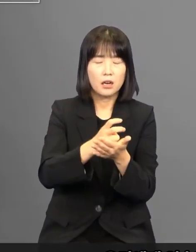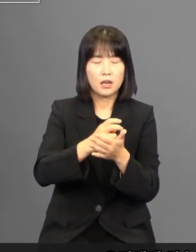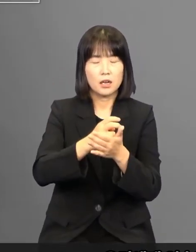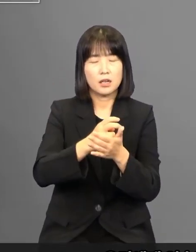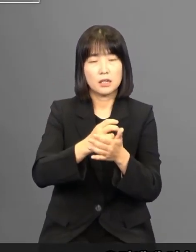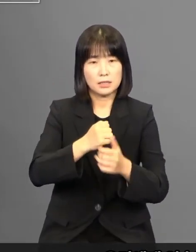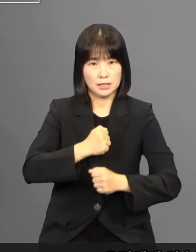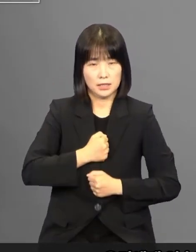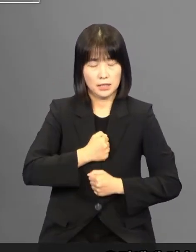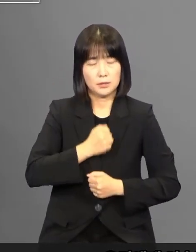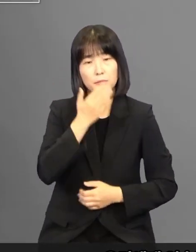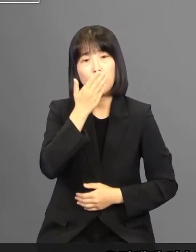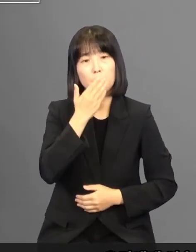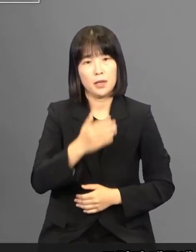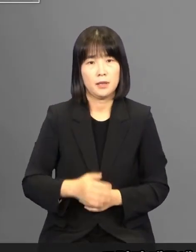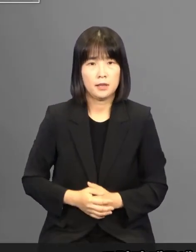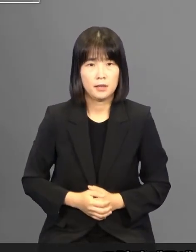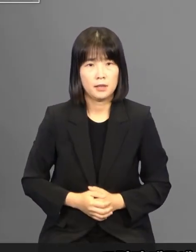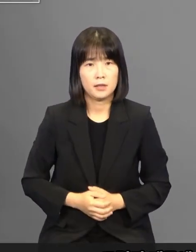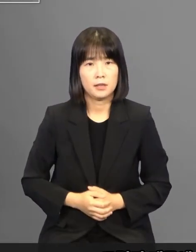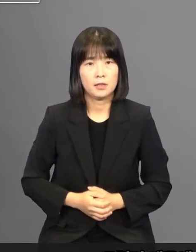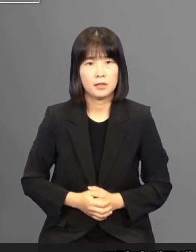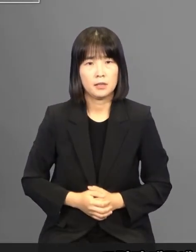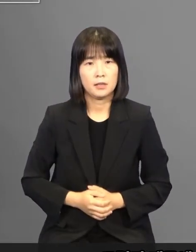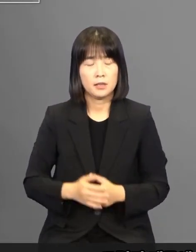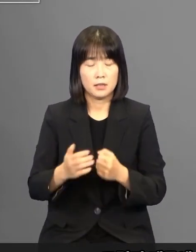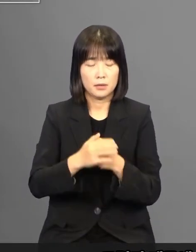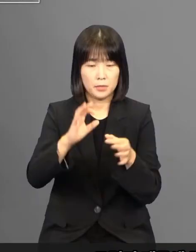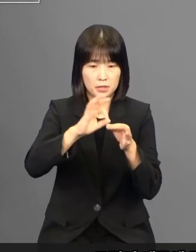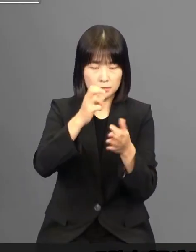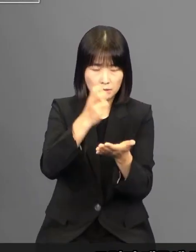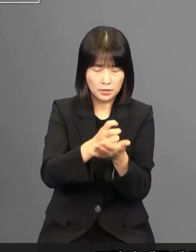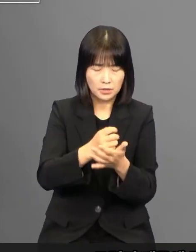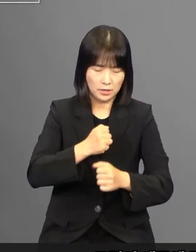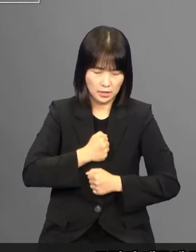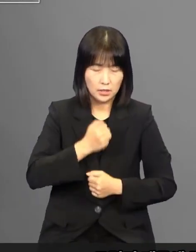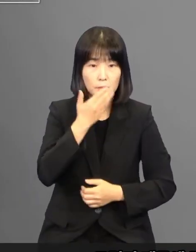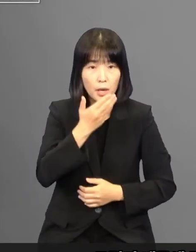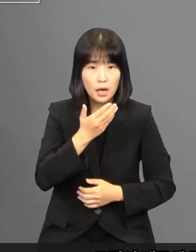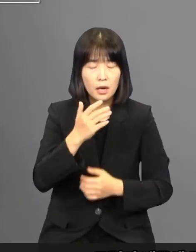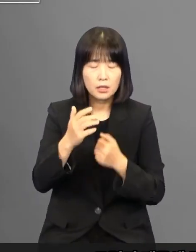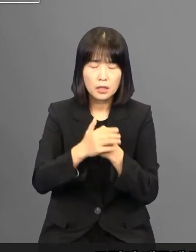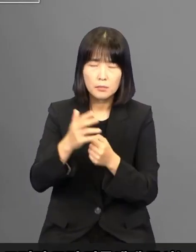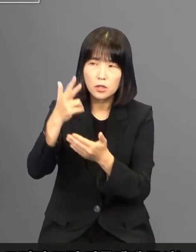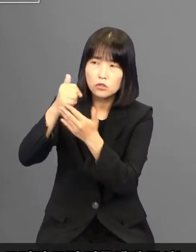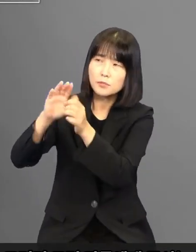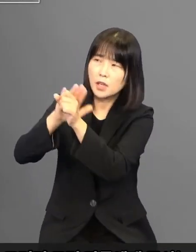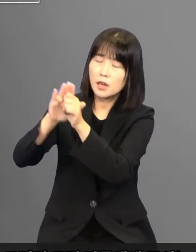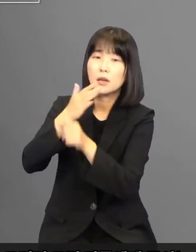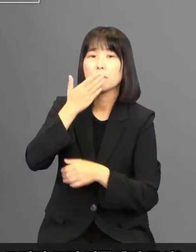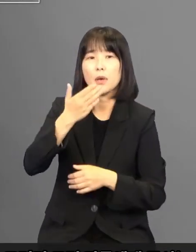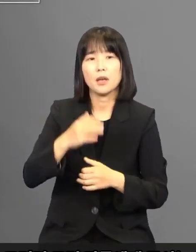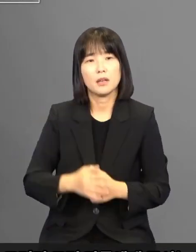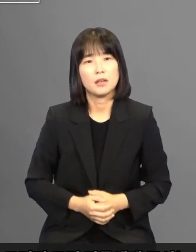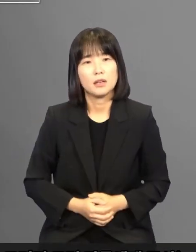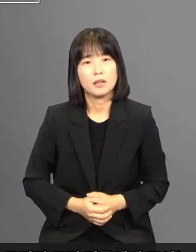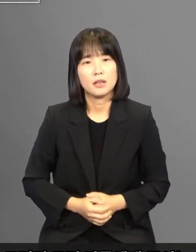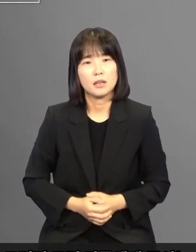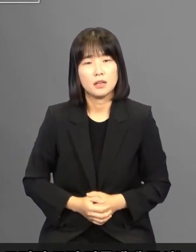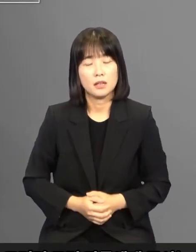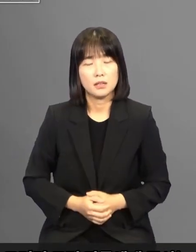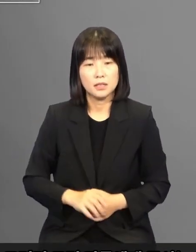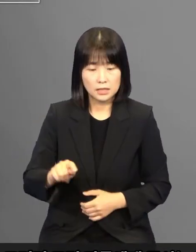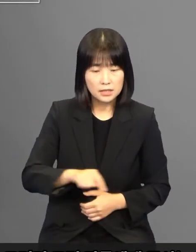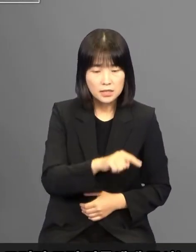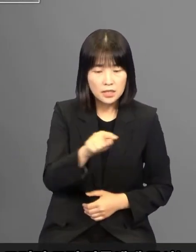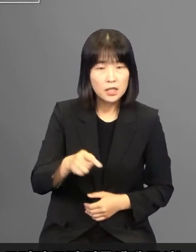없습니까? 있어요. 그렇기 때문에 계명을 지킬 수가 있어요. 그렇기 때문에 주님을 사랑할 수가 있어요. 자, 그러면 그런 자들에게 주시는